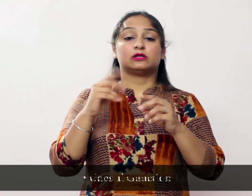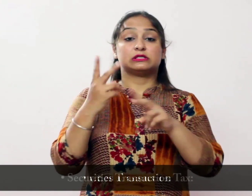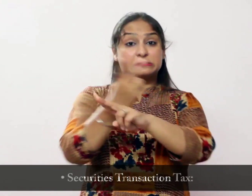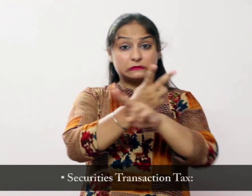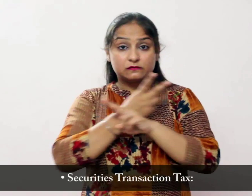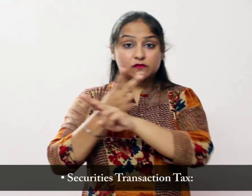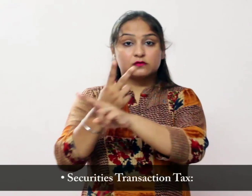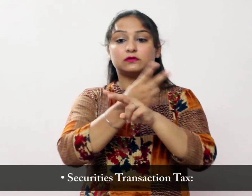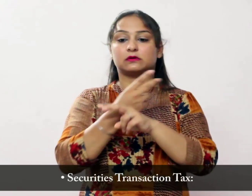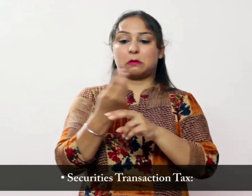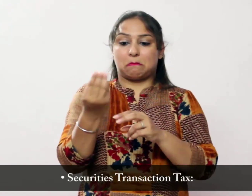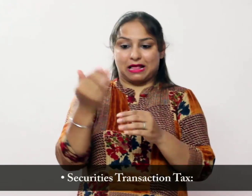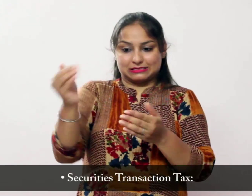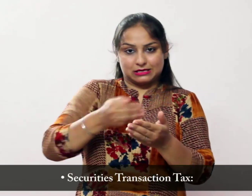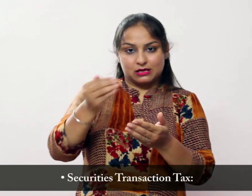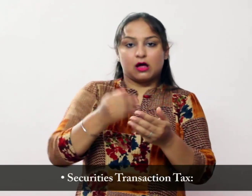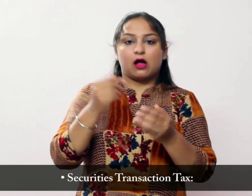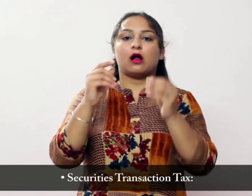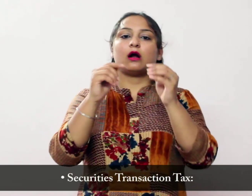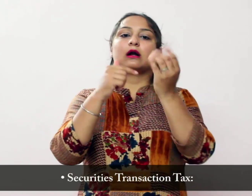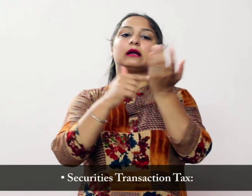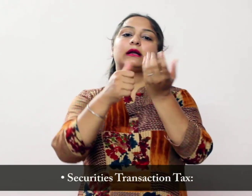प्रतिभूति लेन देन पर,